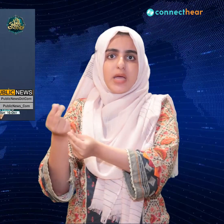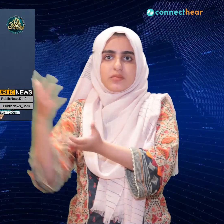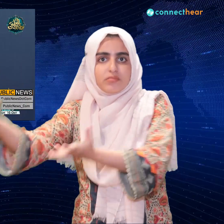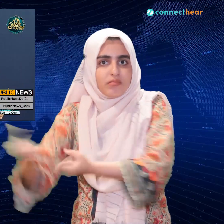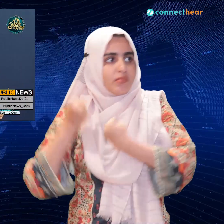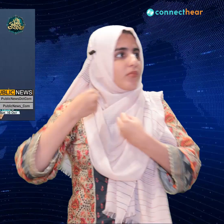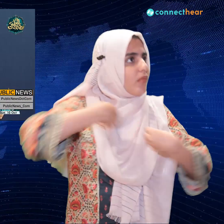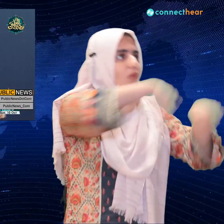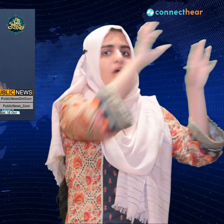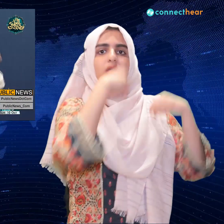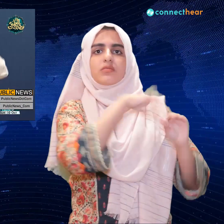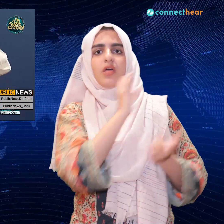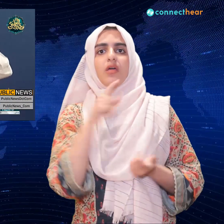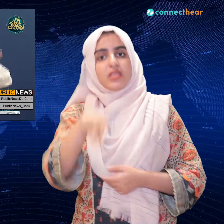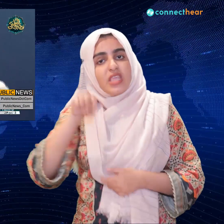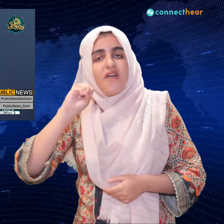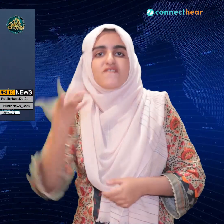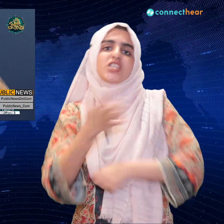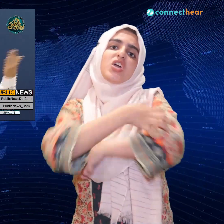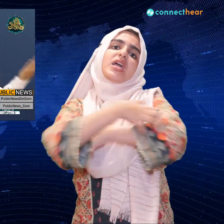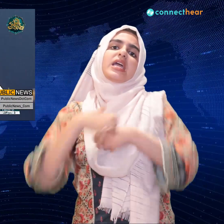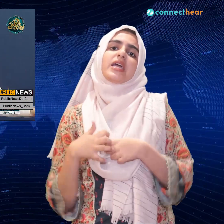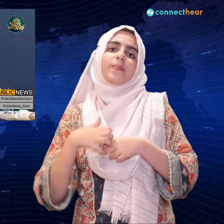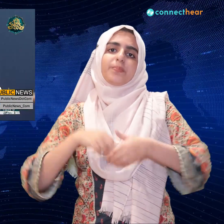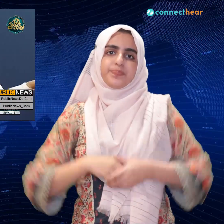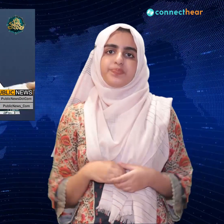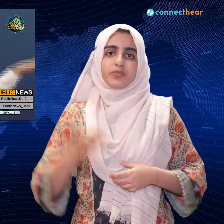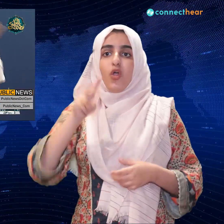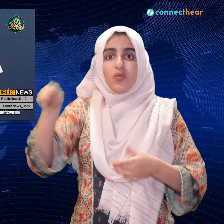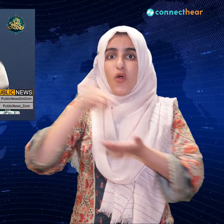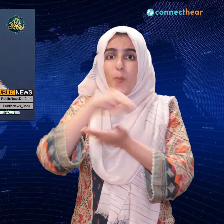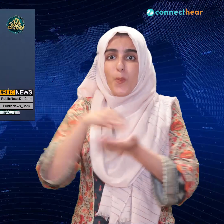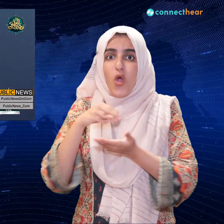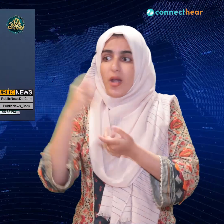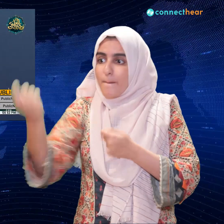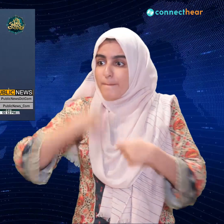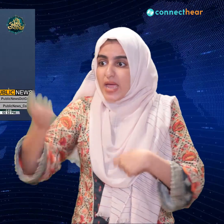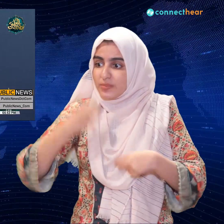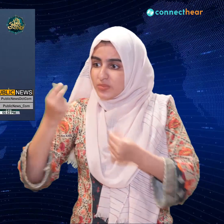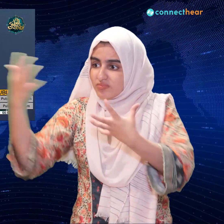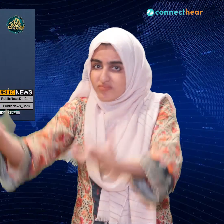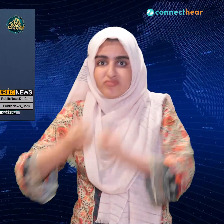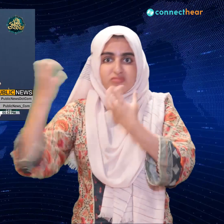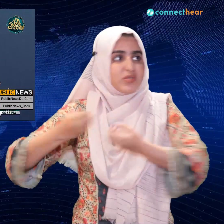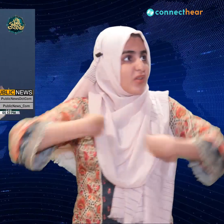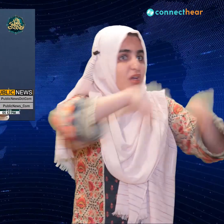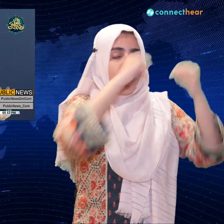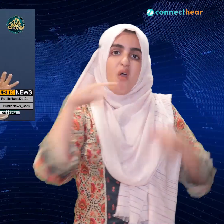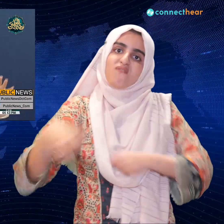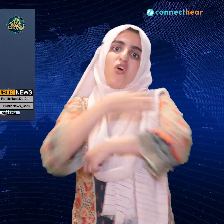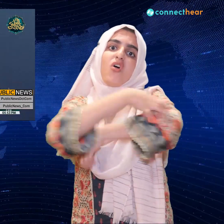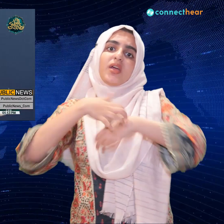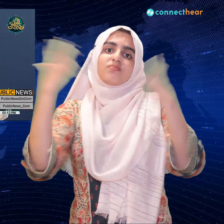سب سے بڑی وجہ ایک غریب غربت کی یہ ہے کہ اس کے ملک کا جب پیسہ چوری ہو کے باہر جاتا ہے تو وہ جب تک